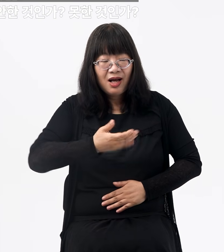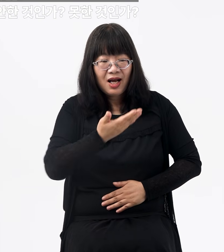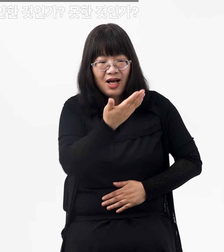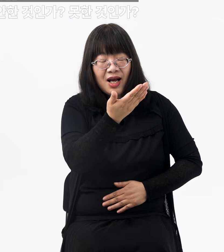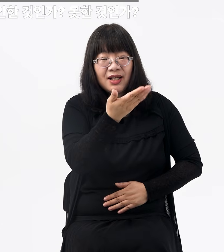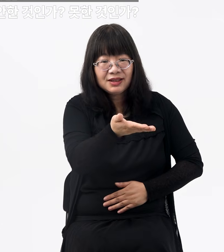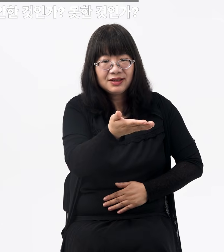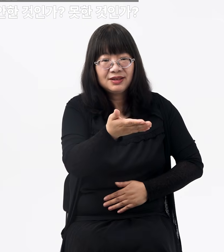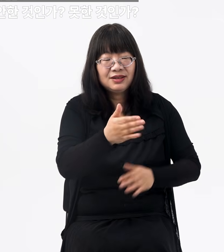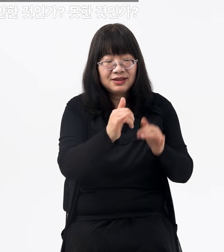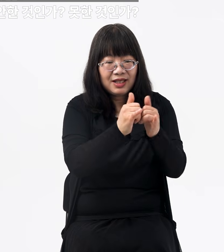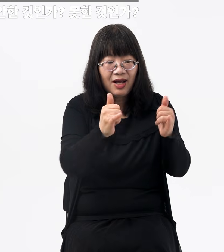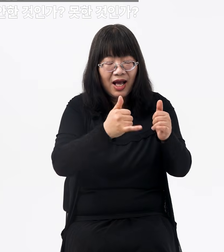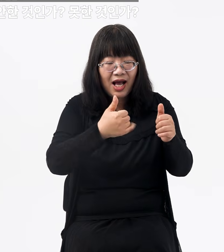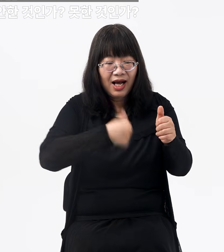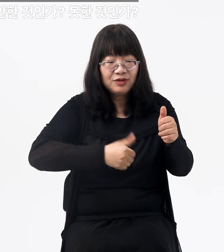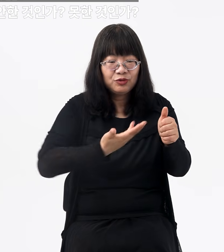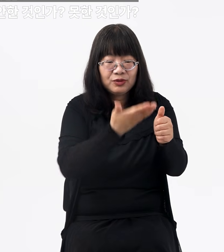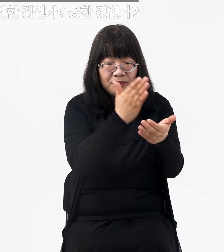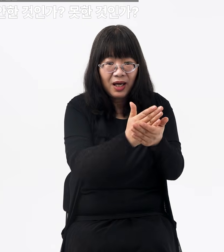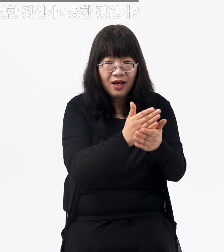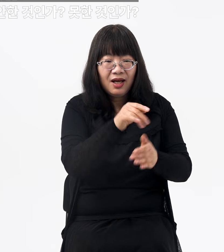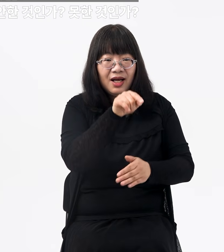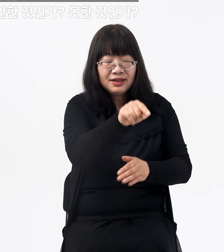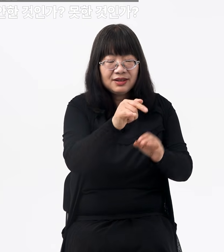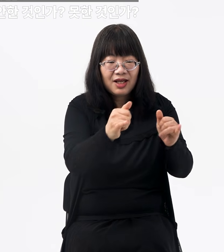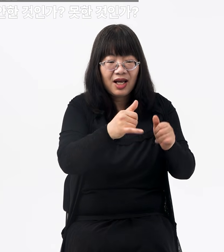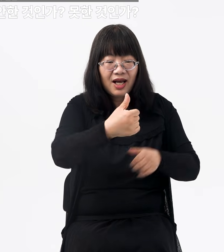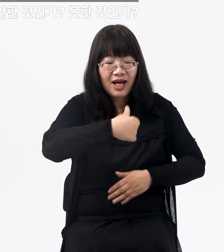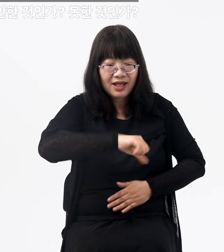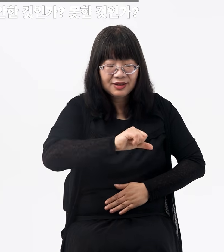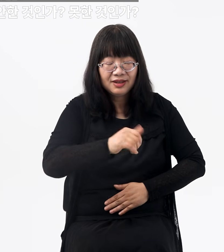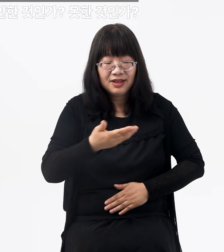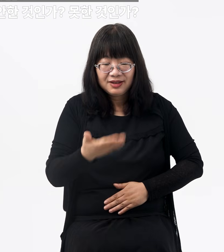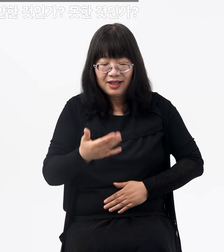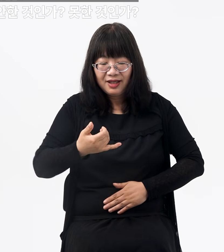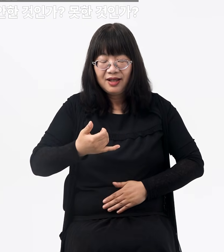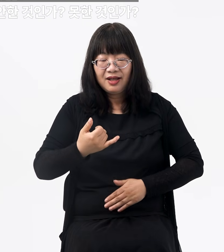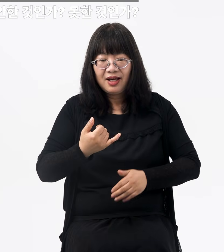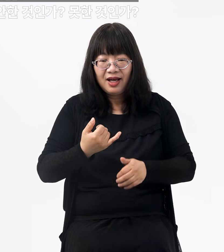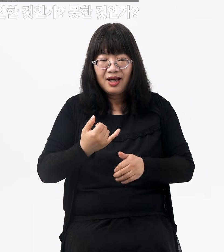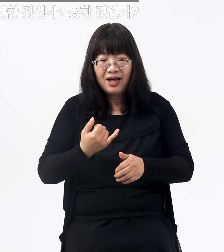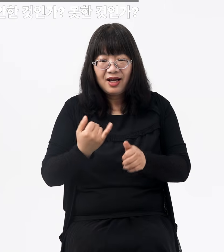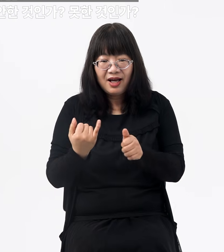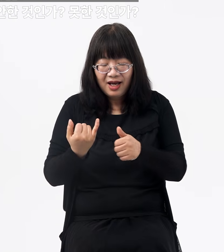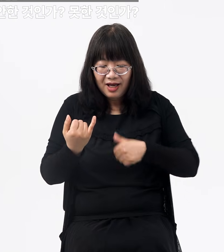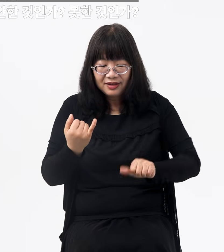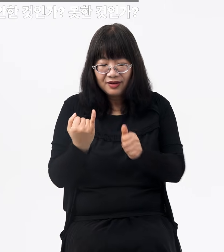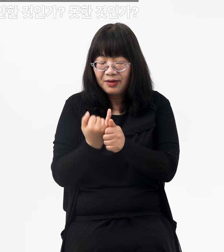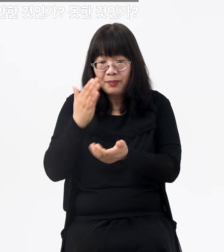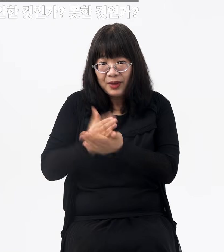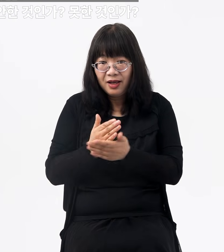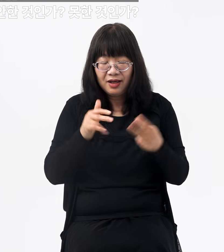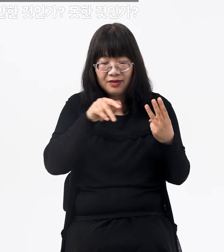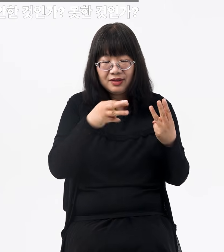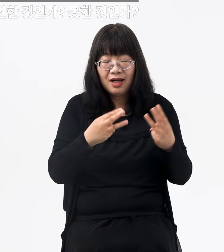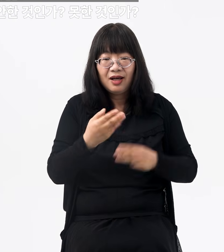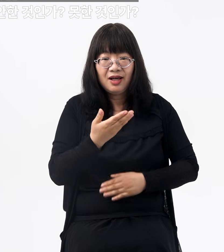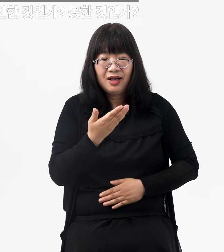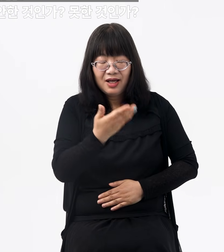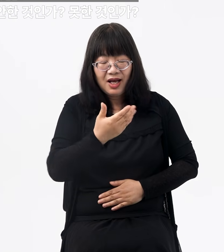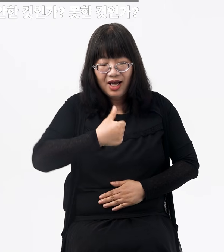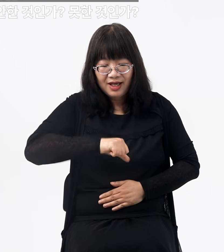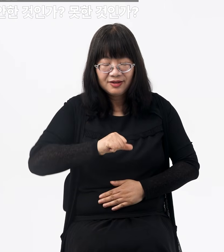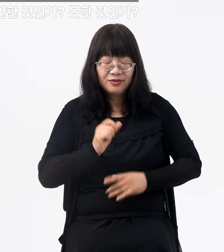그들의 아들에게 주지 말 것이요 그들의 딸도 네 며느리로 삼지 말 것은 4절 다 같이 시작. 그가 내